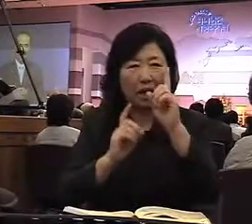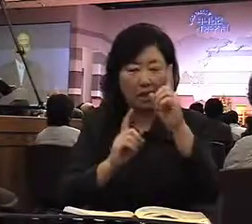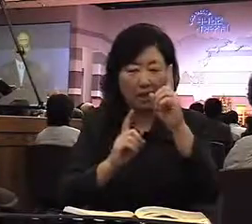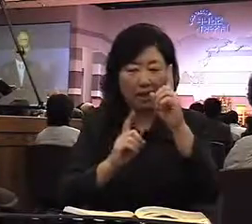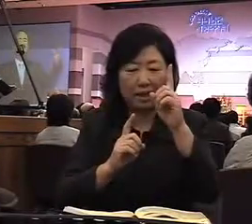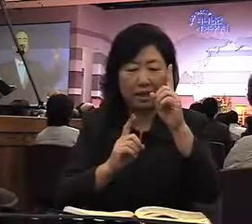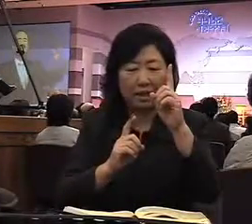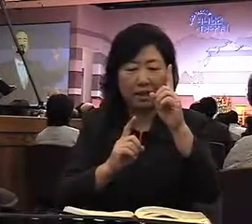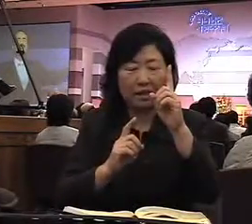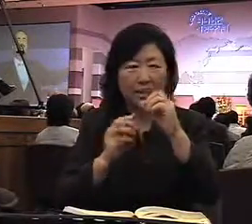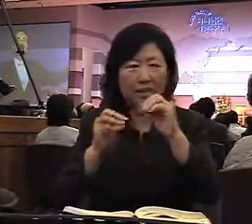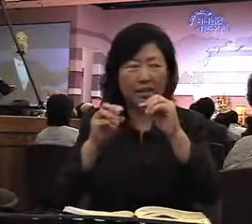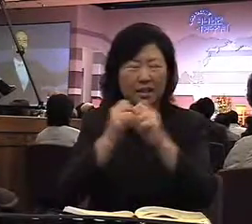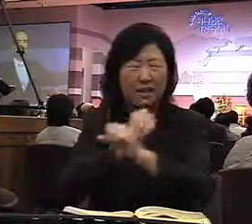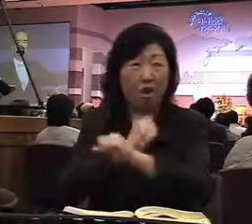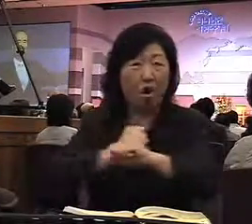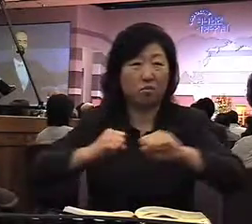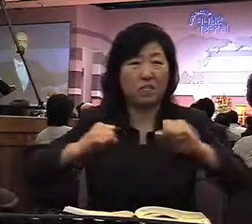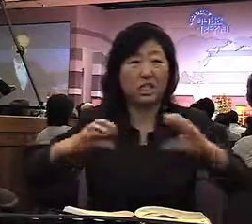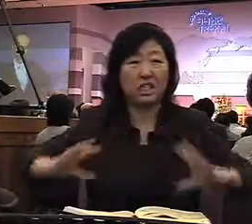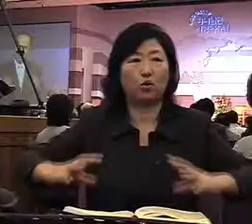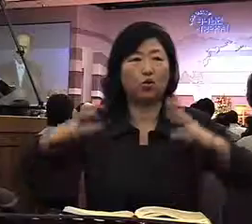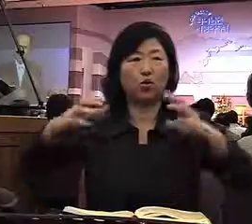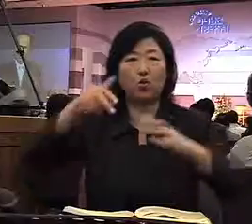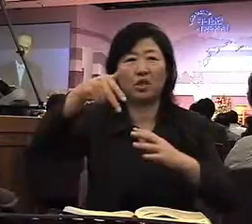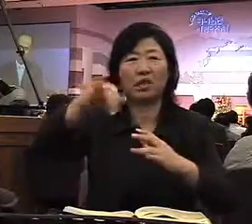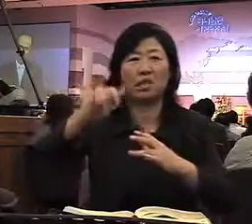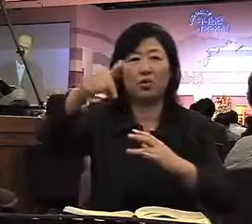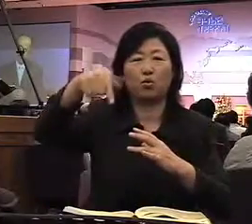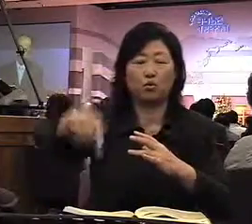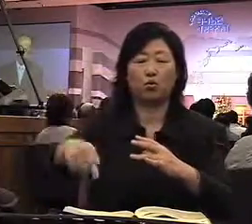기도했어요. 이 넓은 지구 여러분